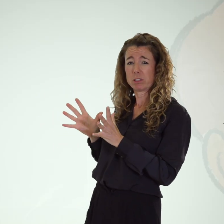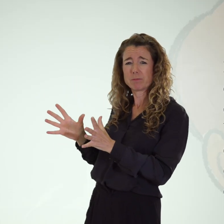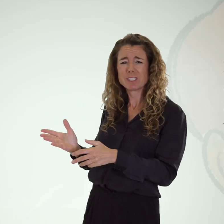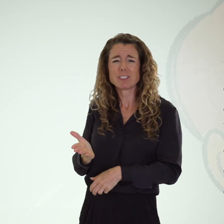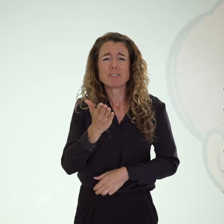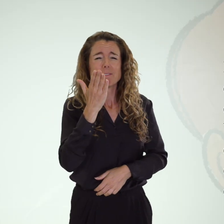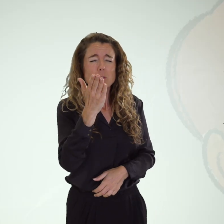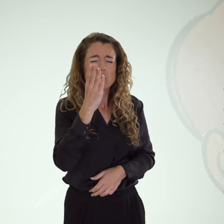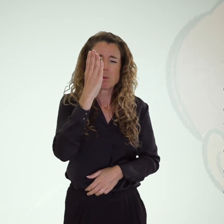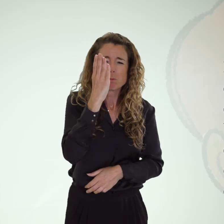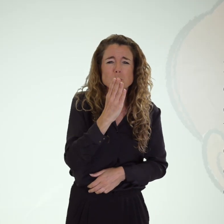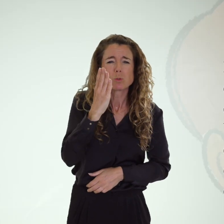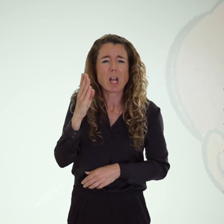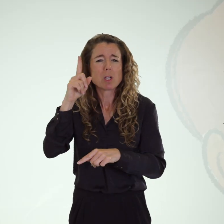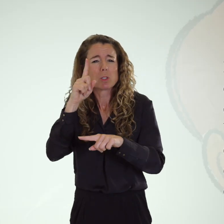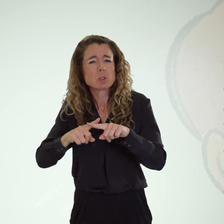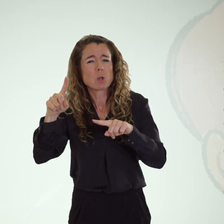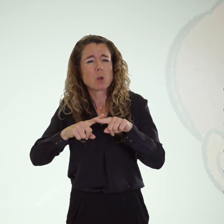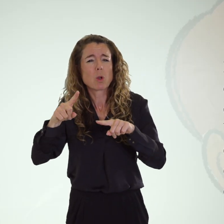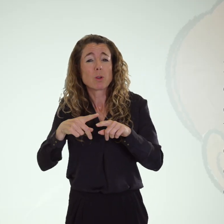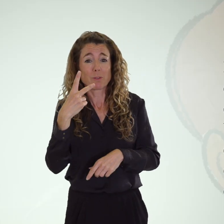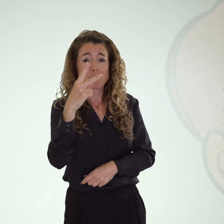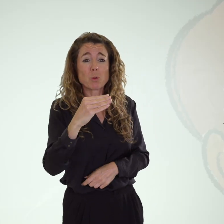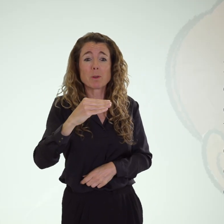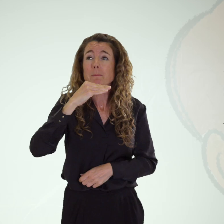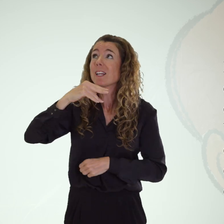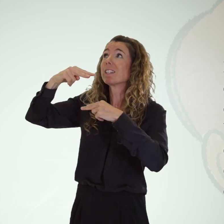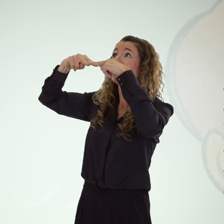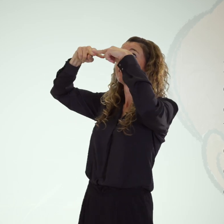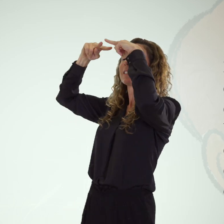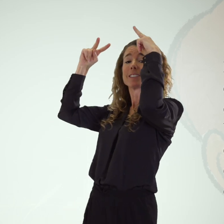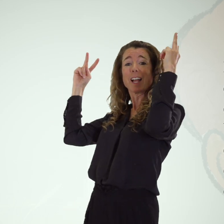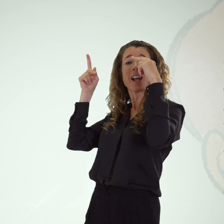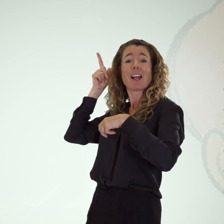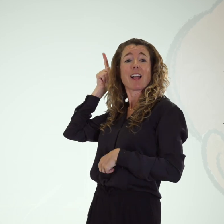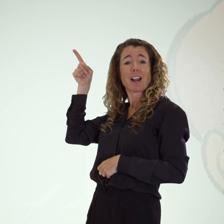Vous avez besoin de toutes ces choses, et votre Père qui est dans les cieux le sait bien.